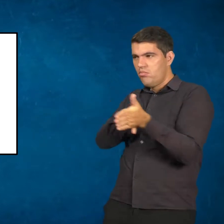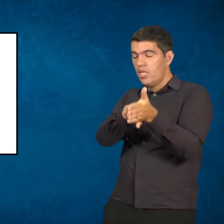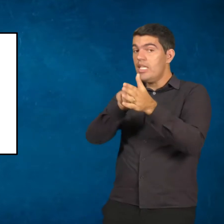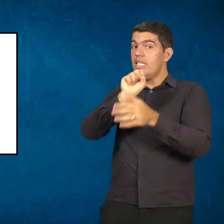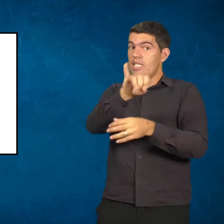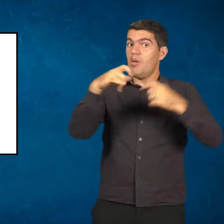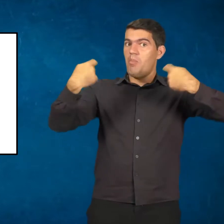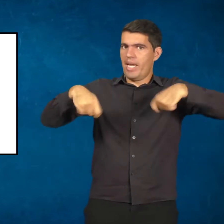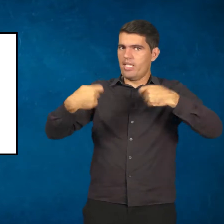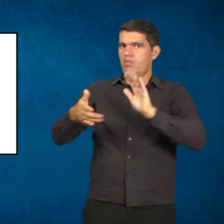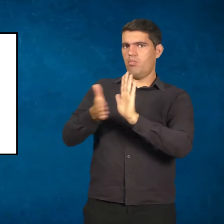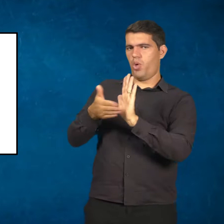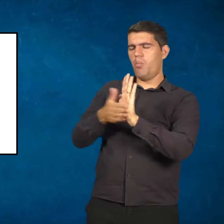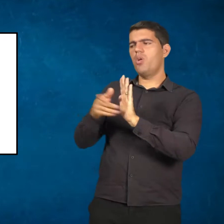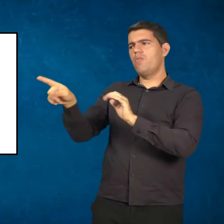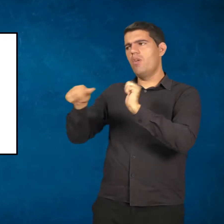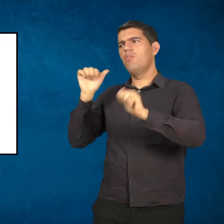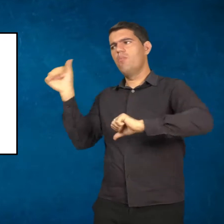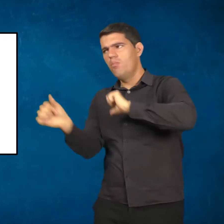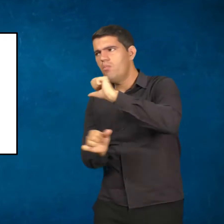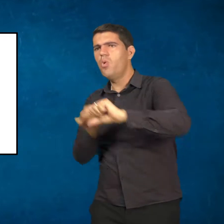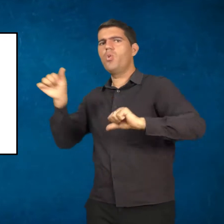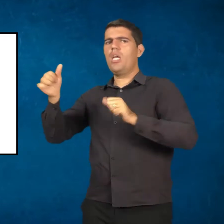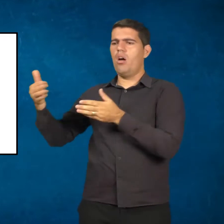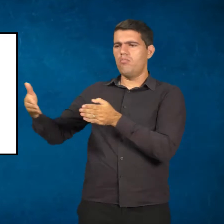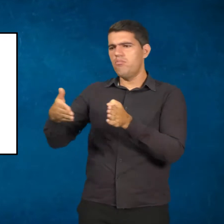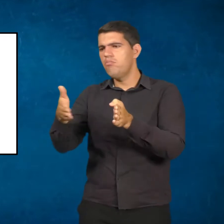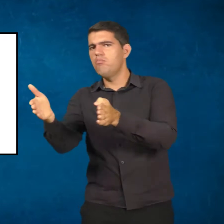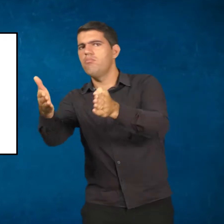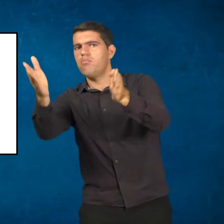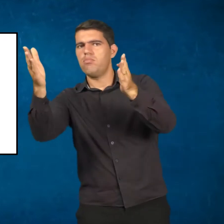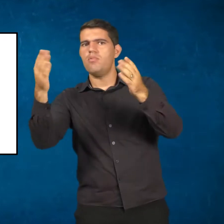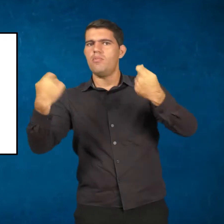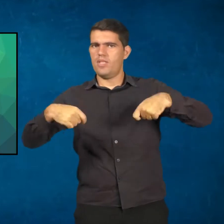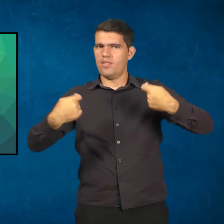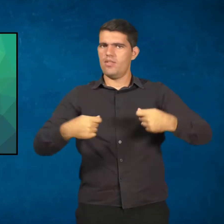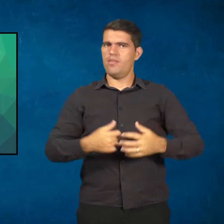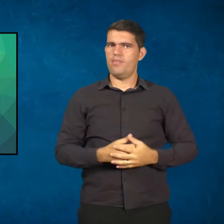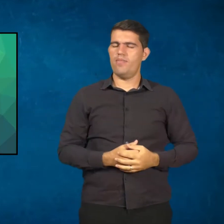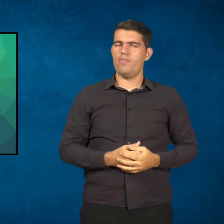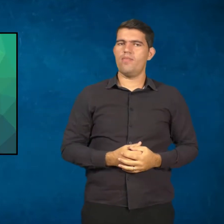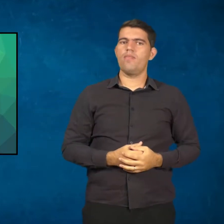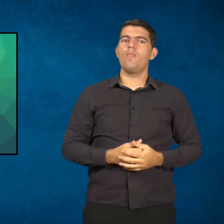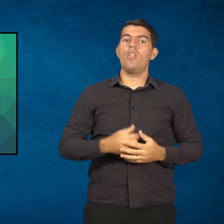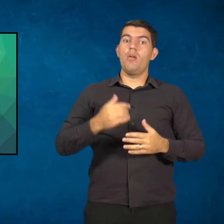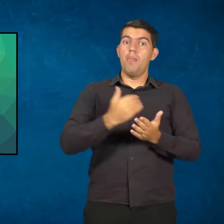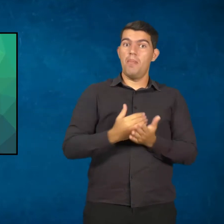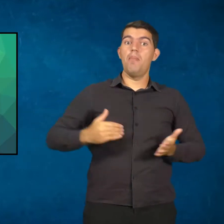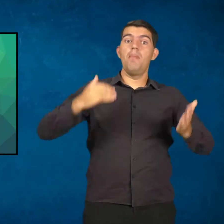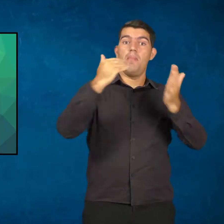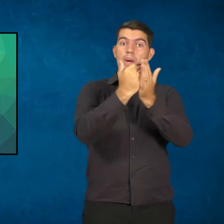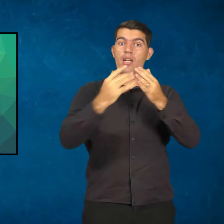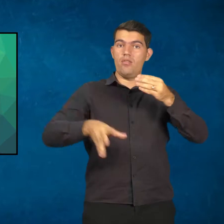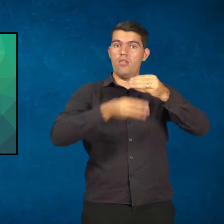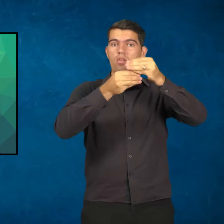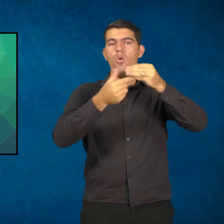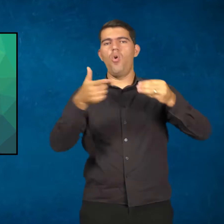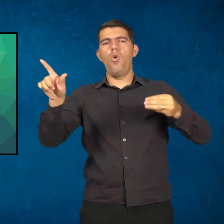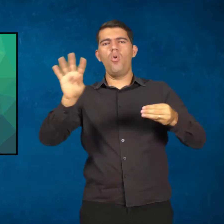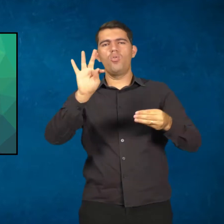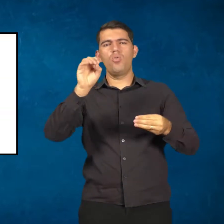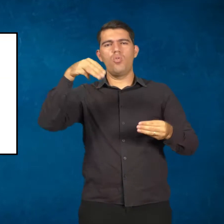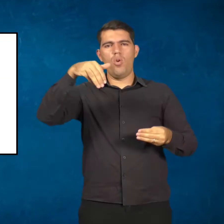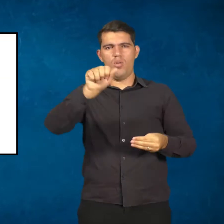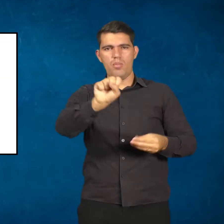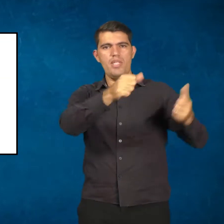necessário, propor mudanças no rumo ou curso dessas ações. De modo complementar, o Thomas Dye